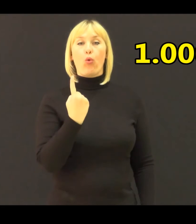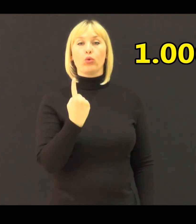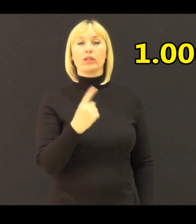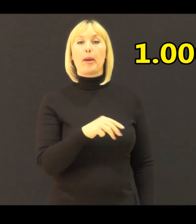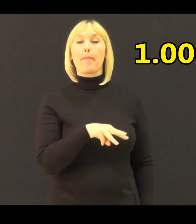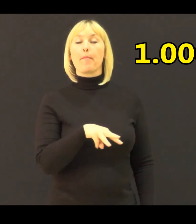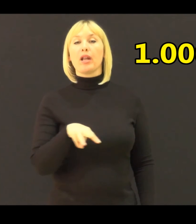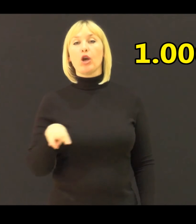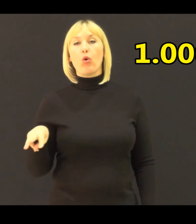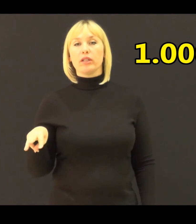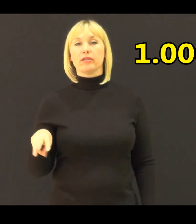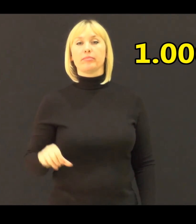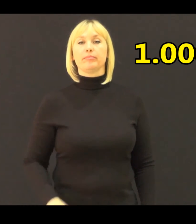Un milion.